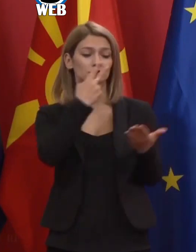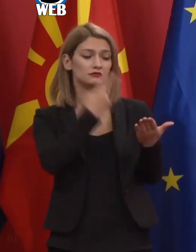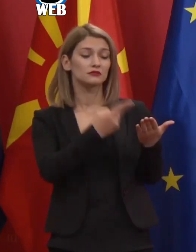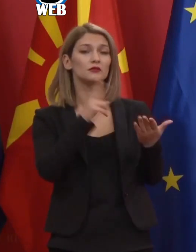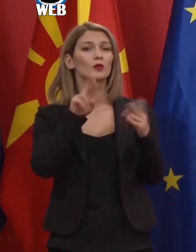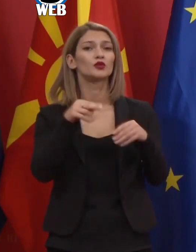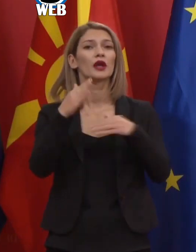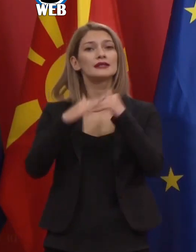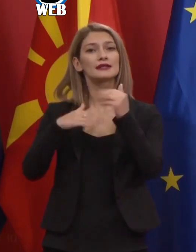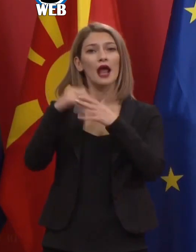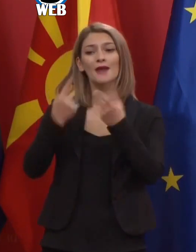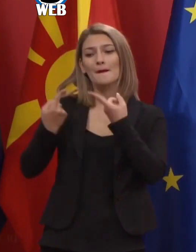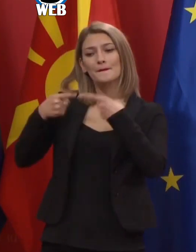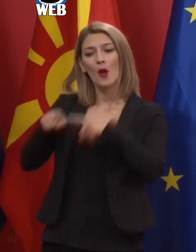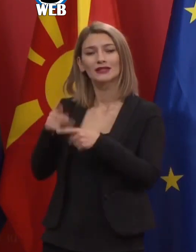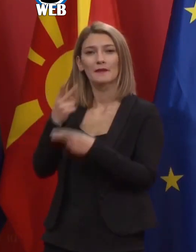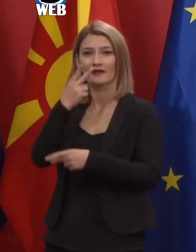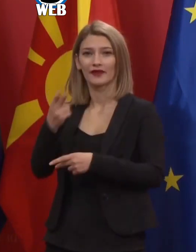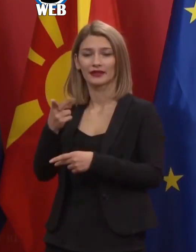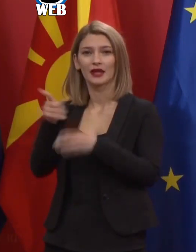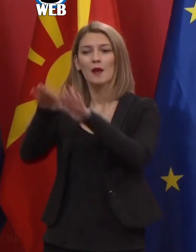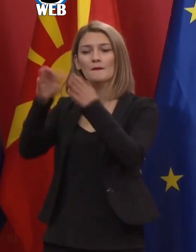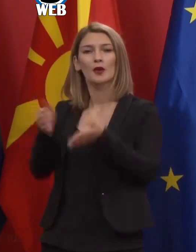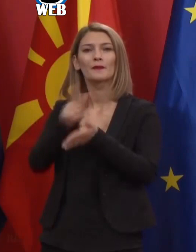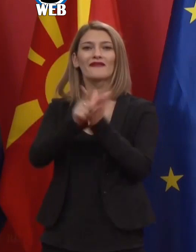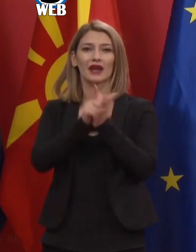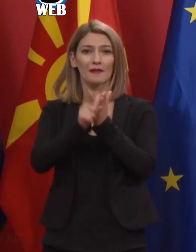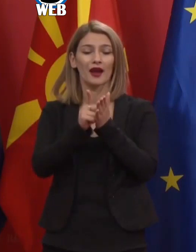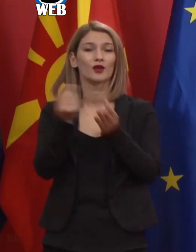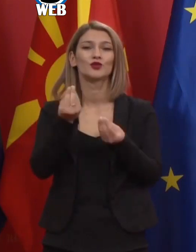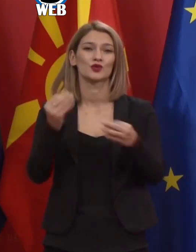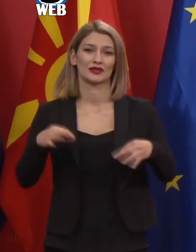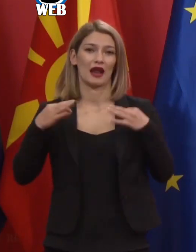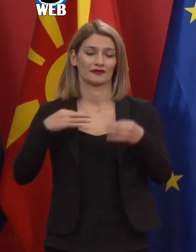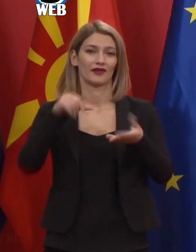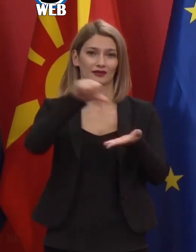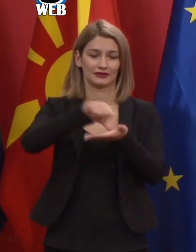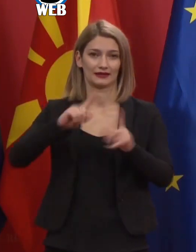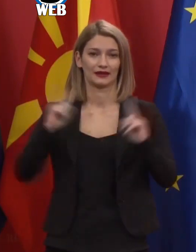изградба на посебен вид градби, односно модуларни градби за здравствената дејност.